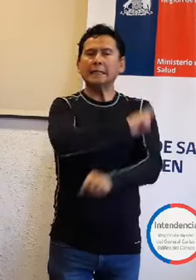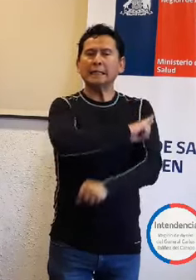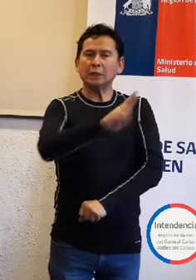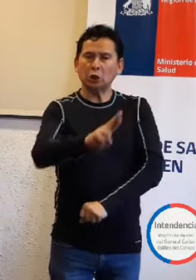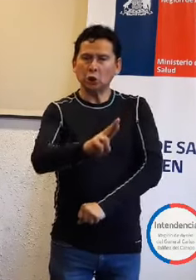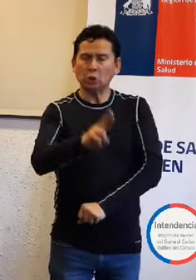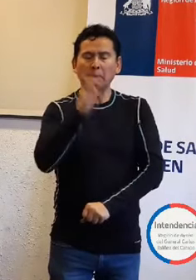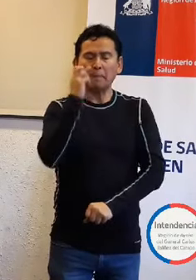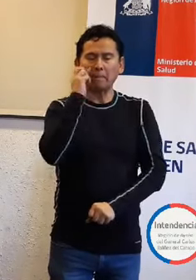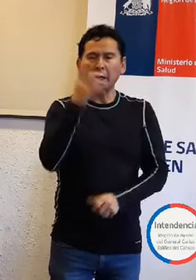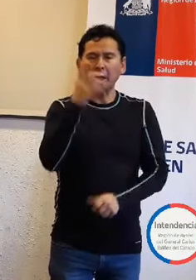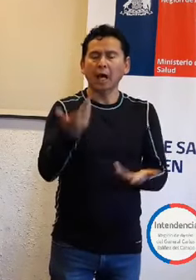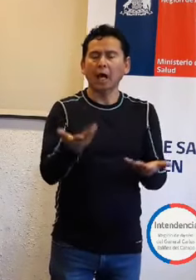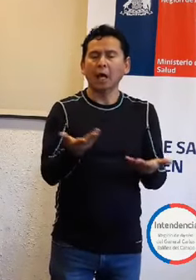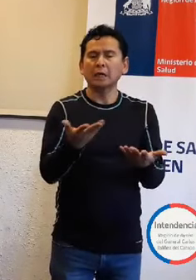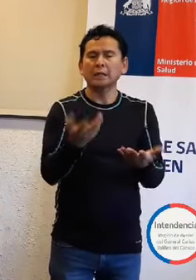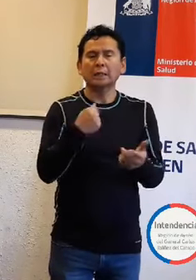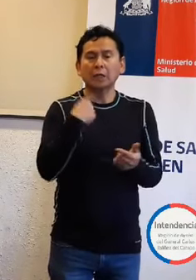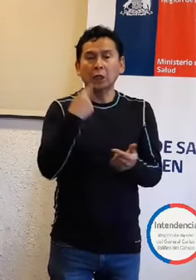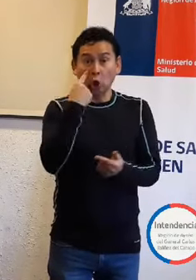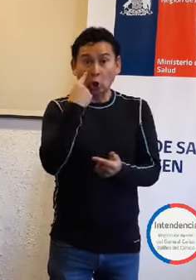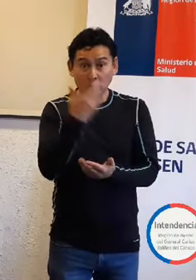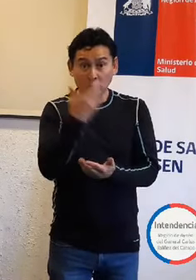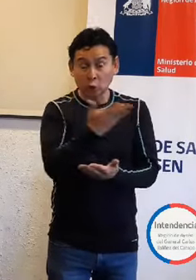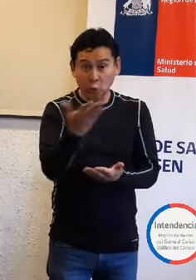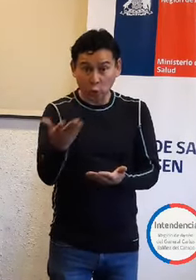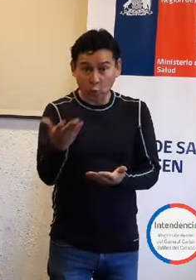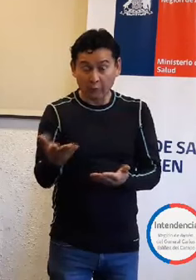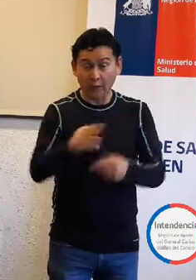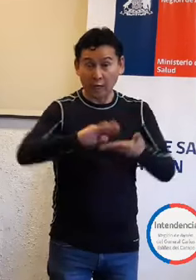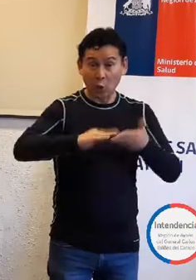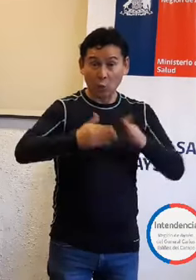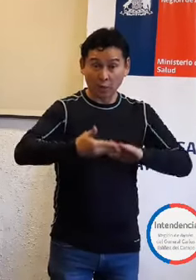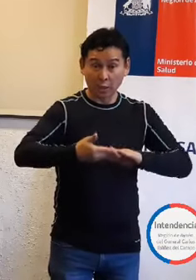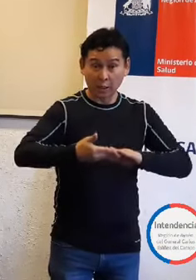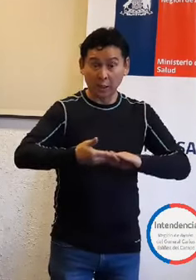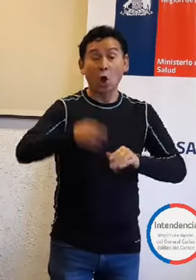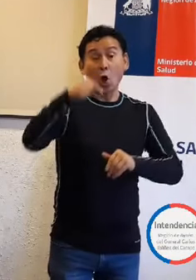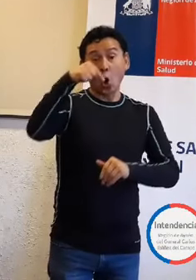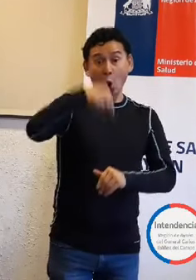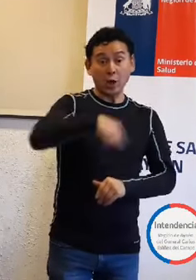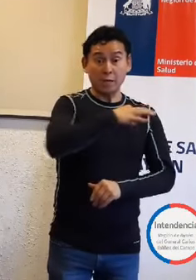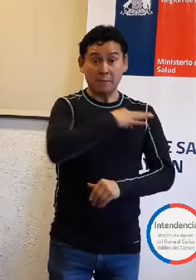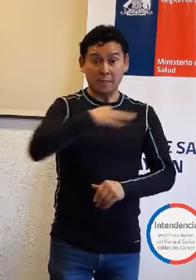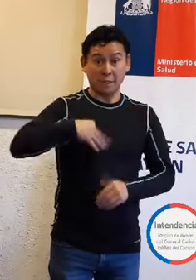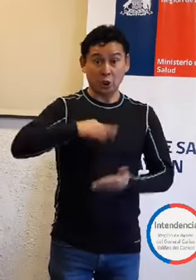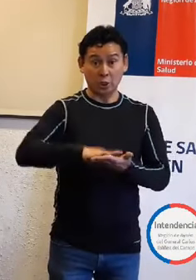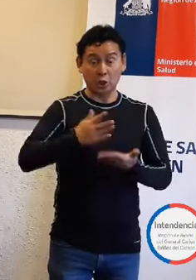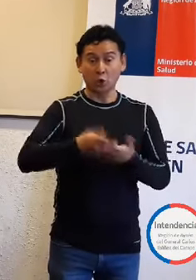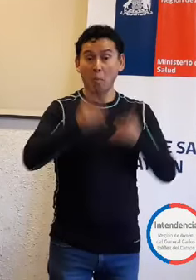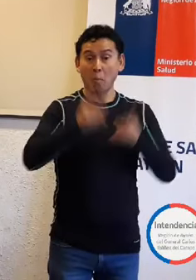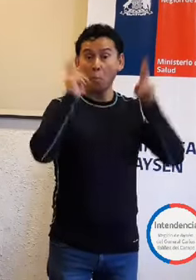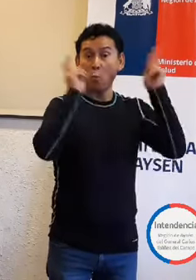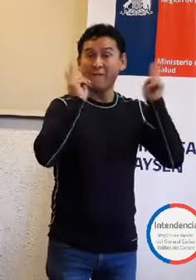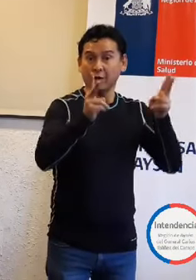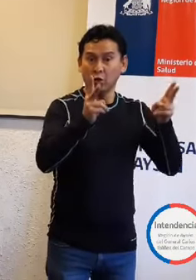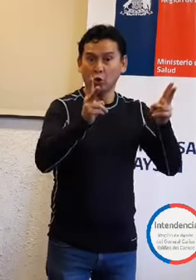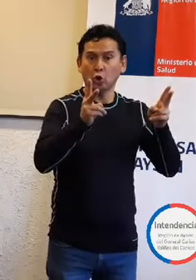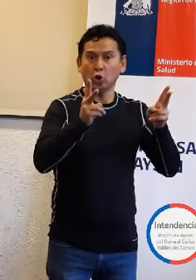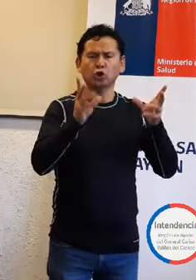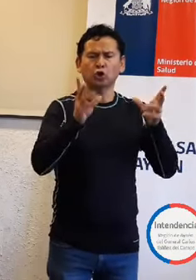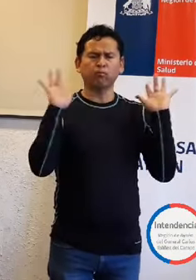relevar y poner en conocimiento nuevamente de la comunidad que lo que hoy el Ministerio de Salud está prohibiendo es todo